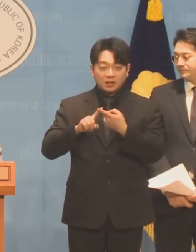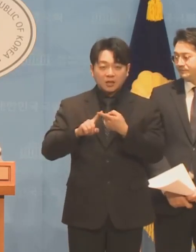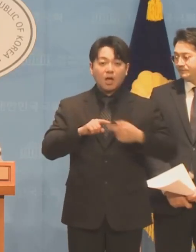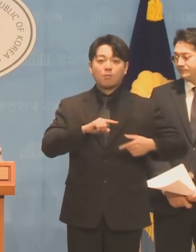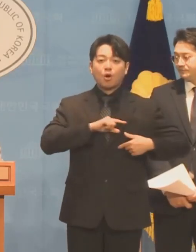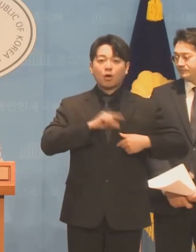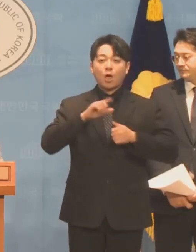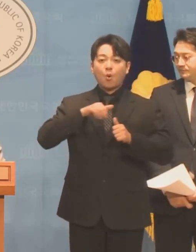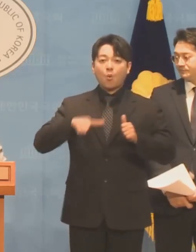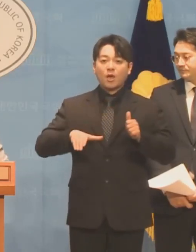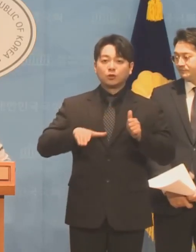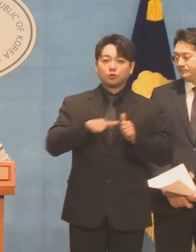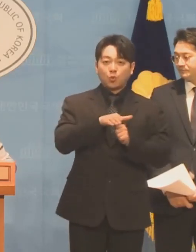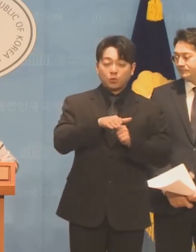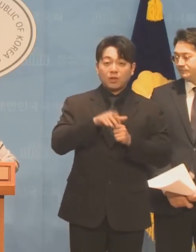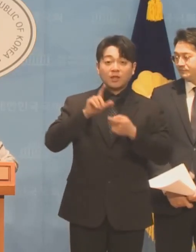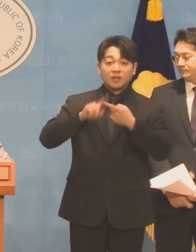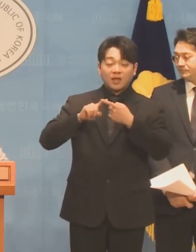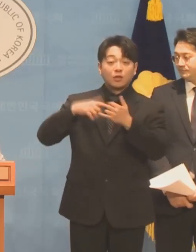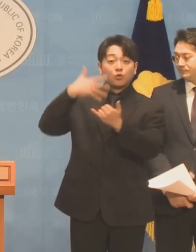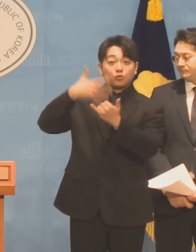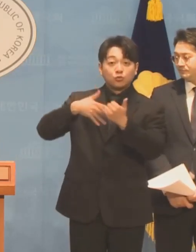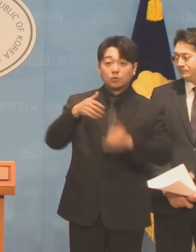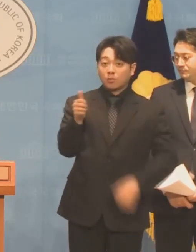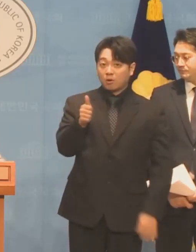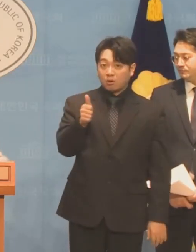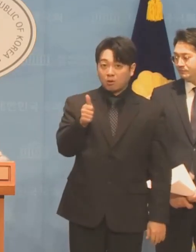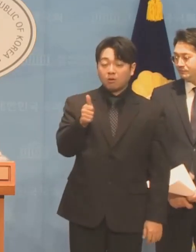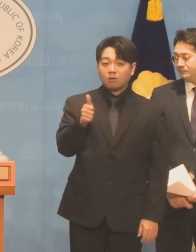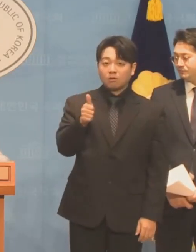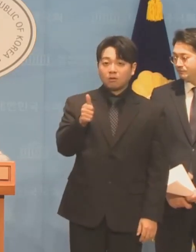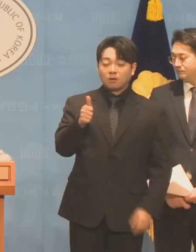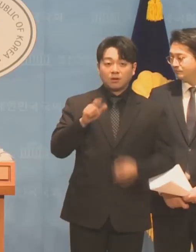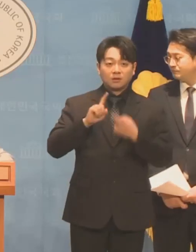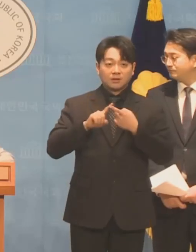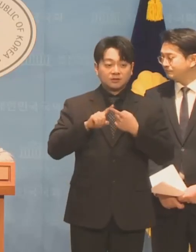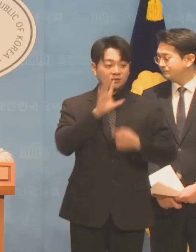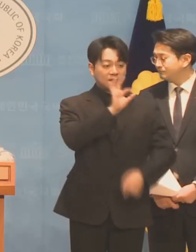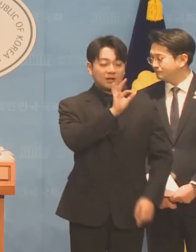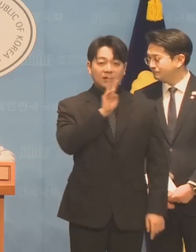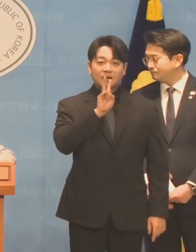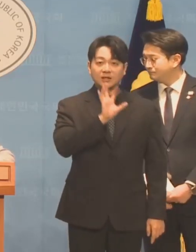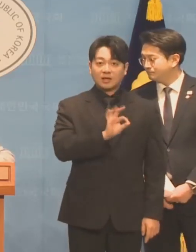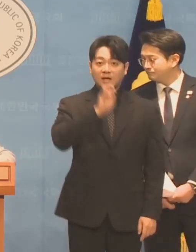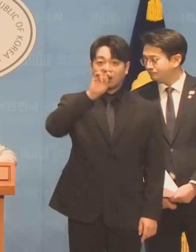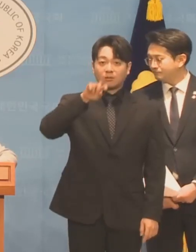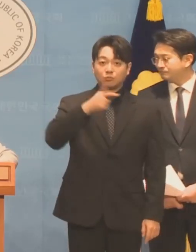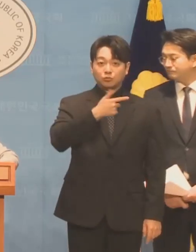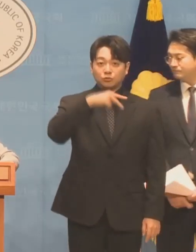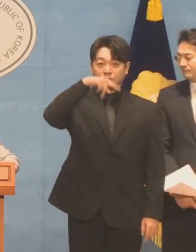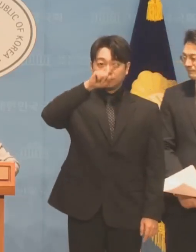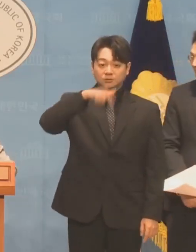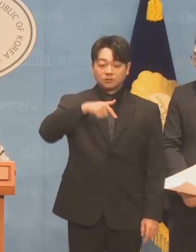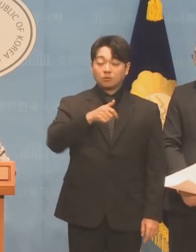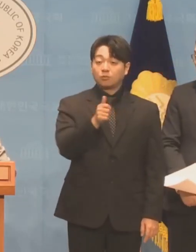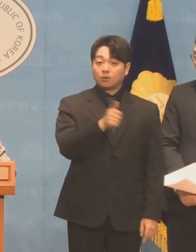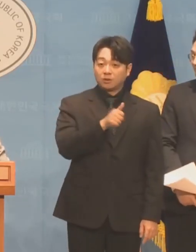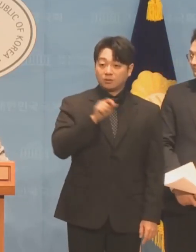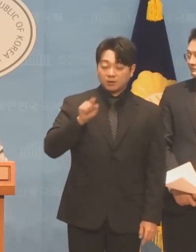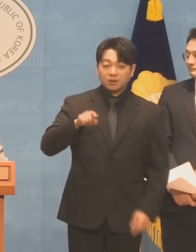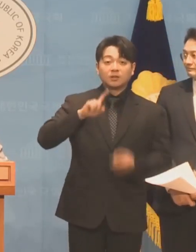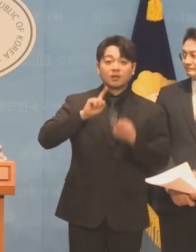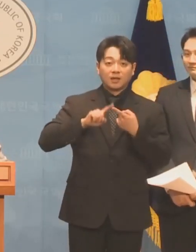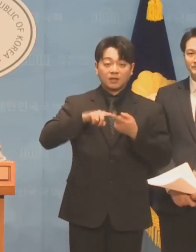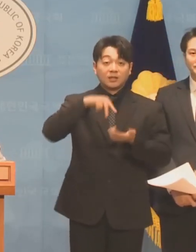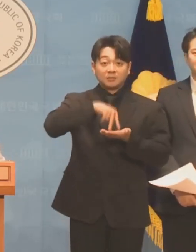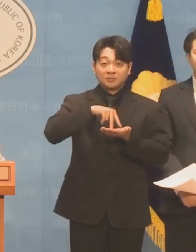관련해서 해서 지금 양문석 의원님께서 먼저 입장문을 말씀드리겠습니다. 오늘 이 자리에는